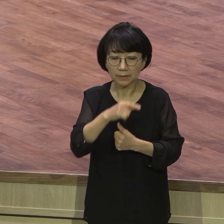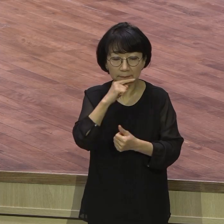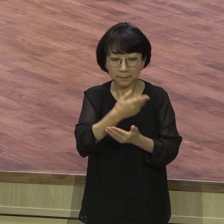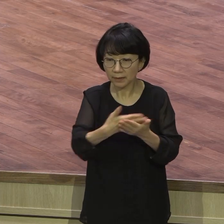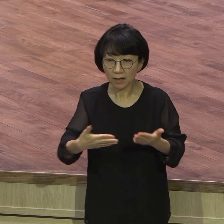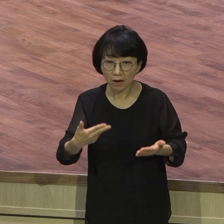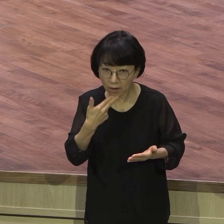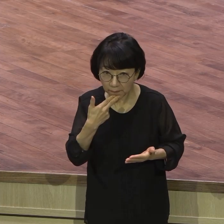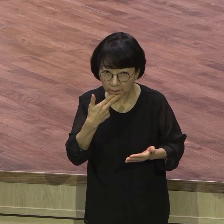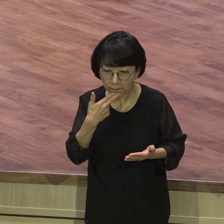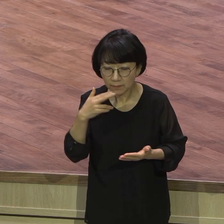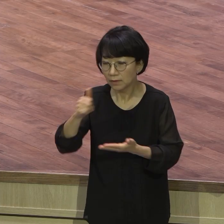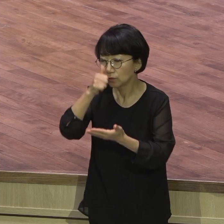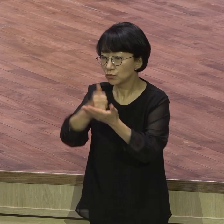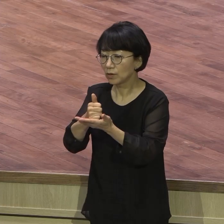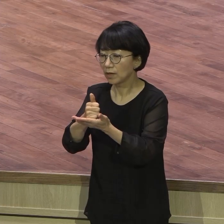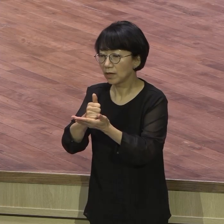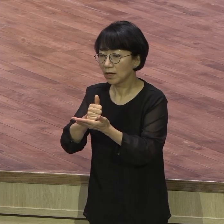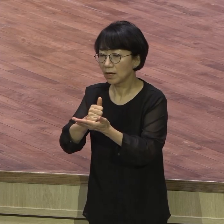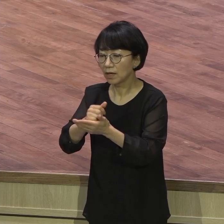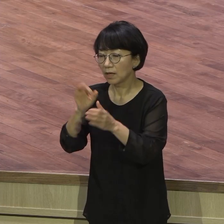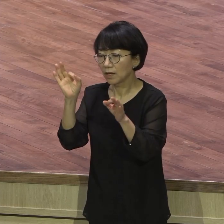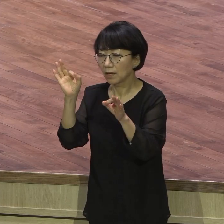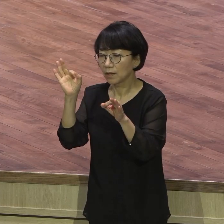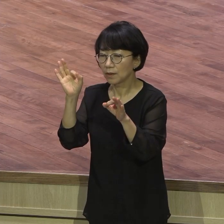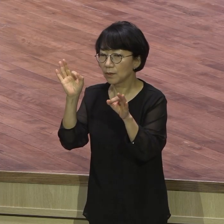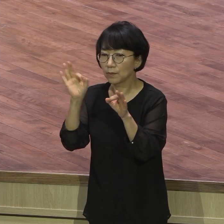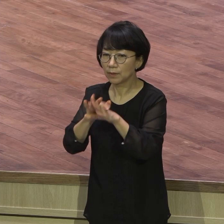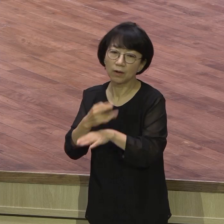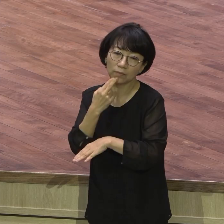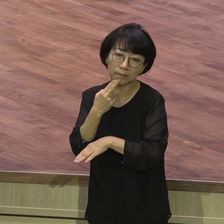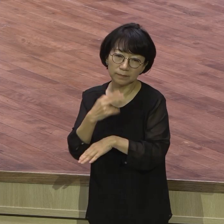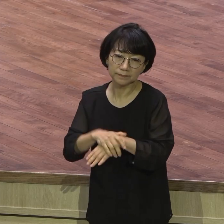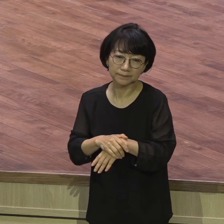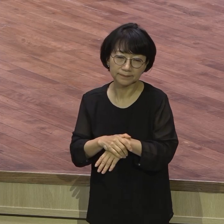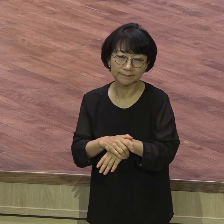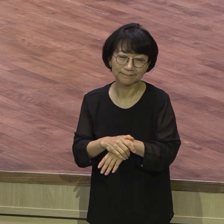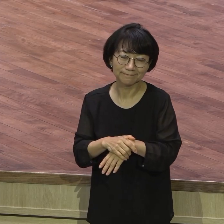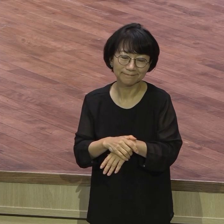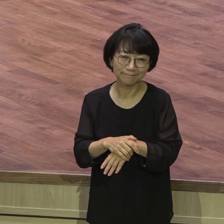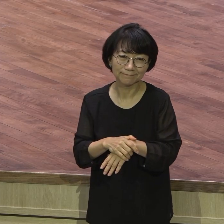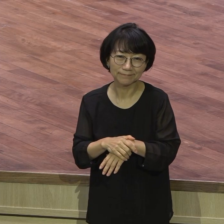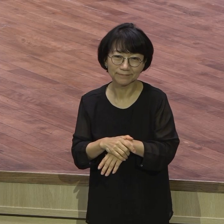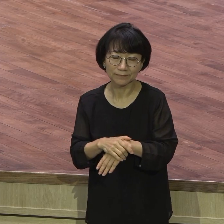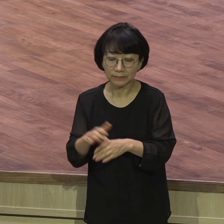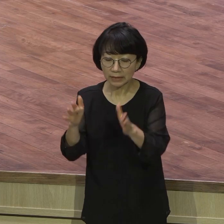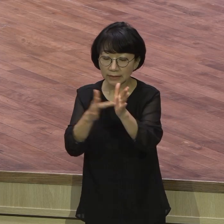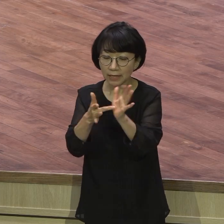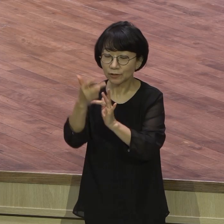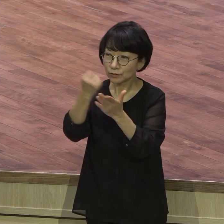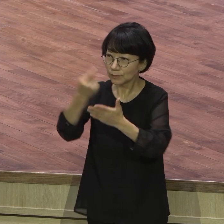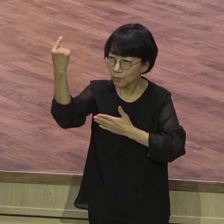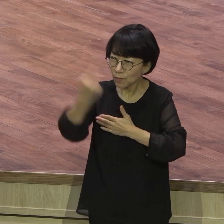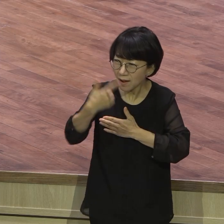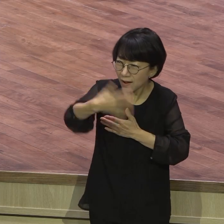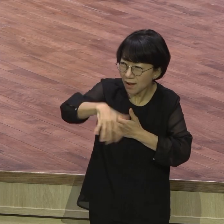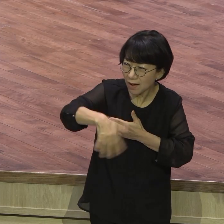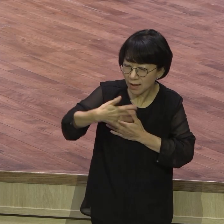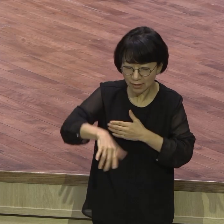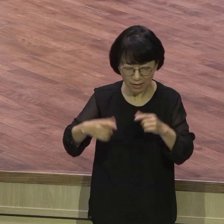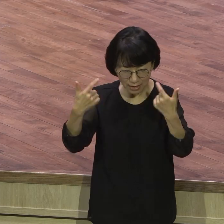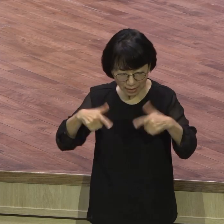흘리야 피 이게 지금 십자가 예수님 오시기 전에 그림자거든요. 십자가 피를 다 설명한 거예요.